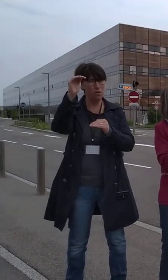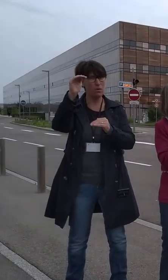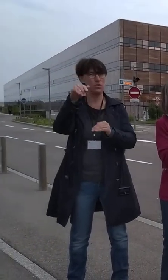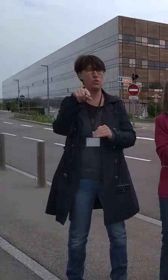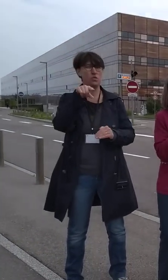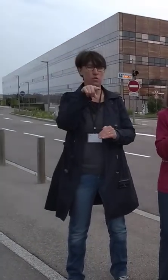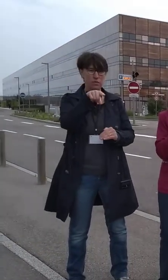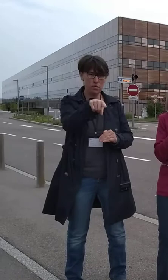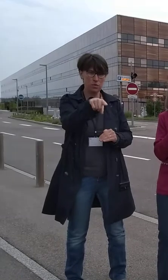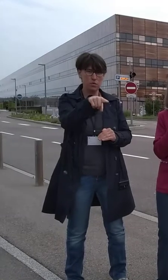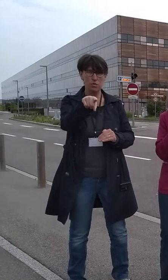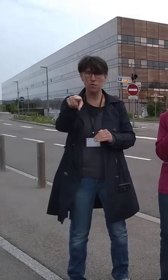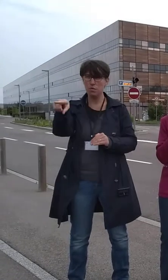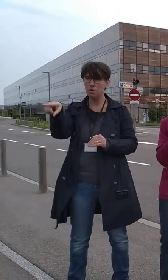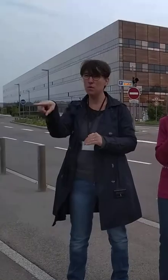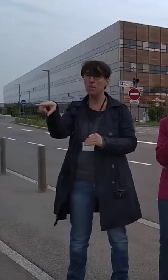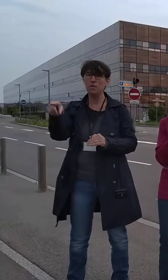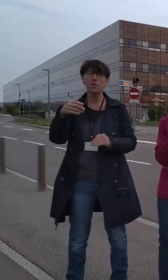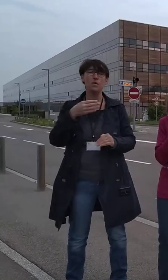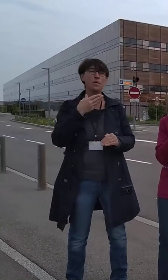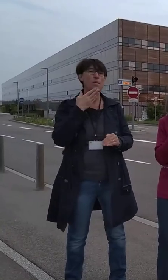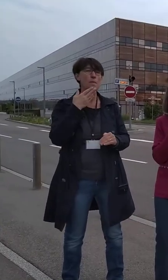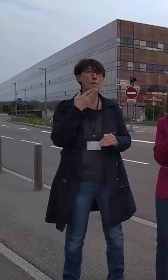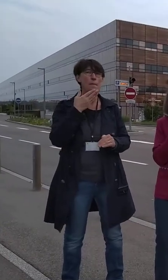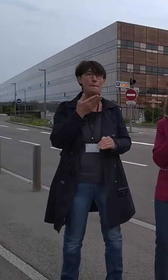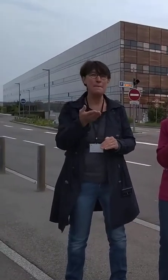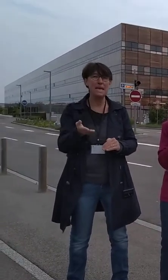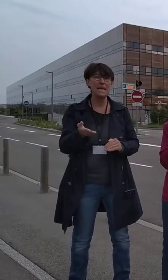présents, on compte sur vous,